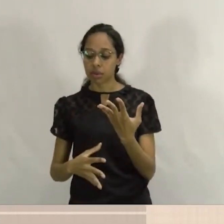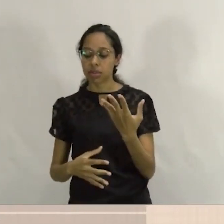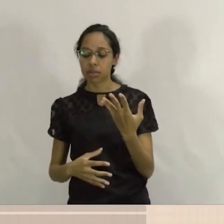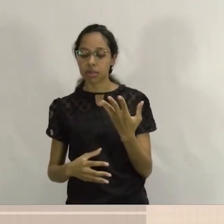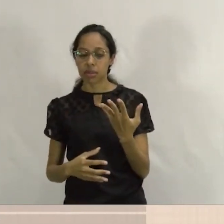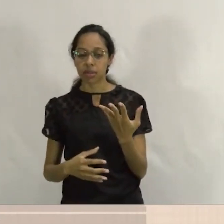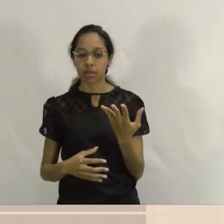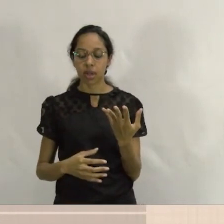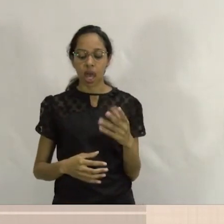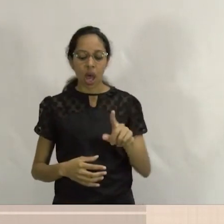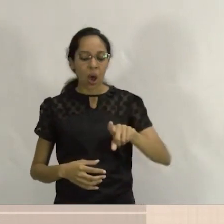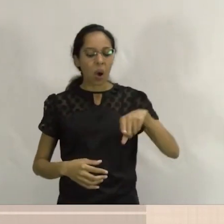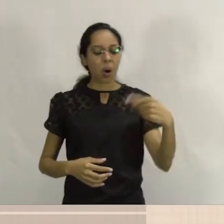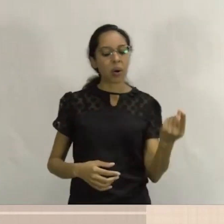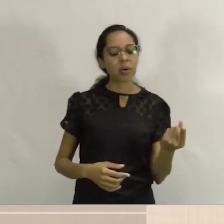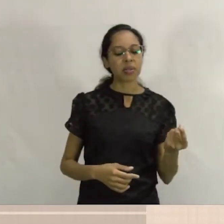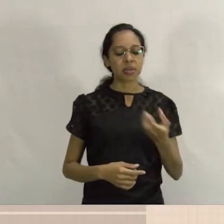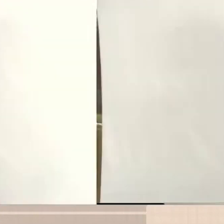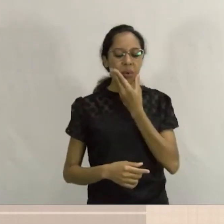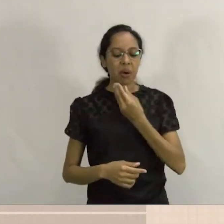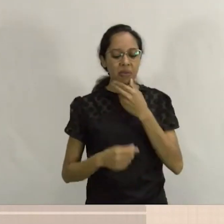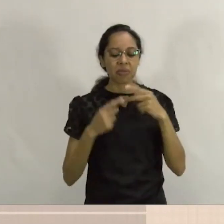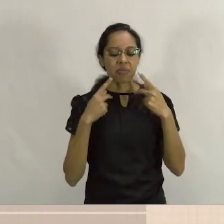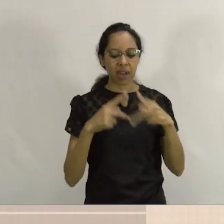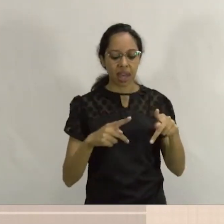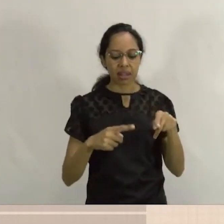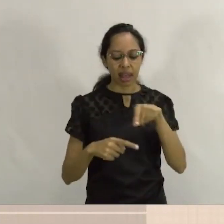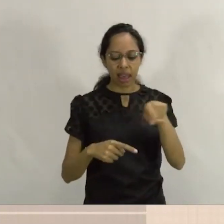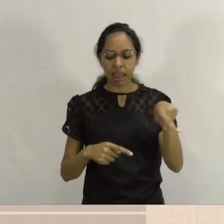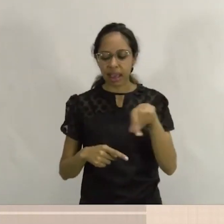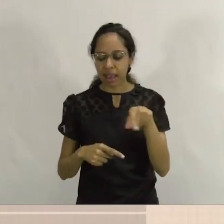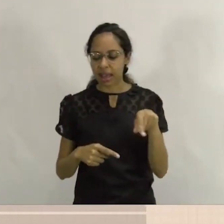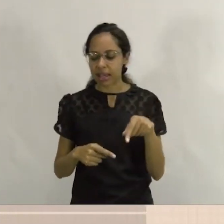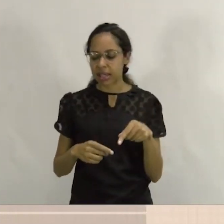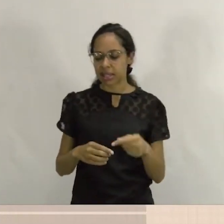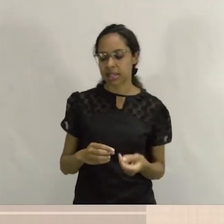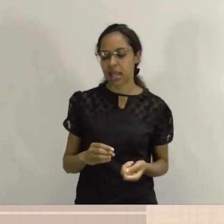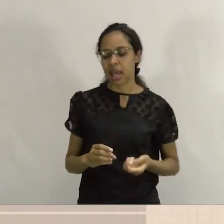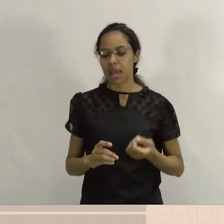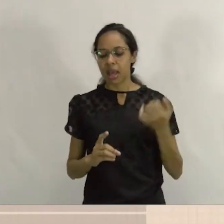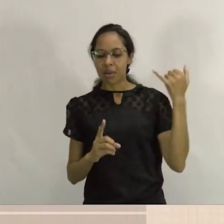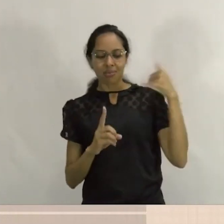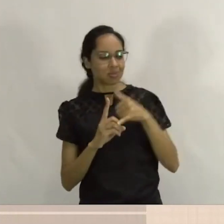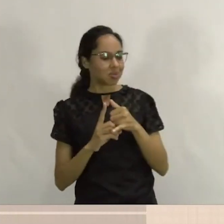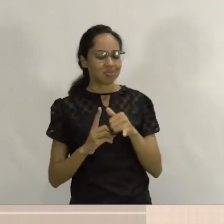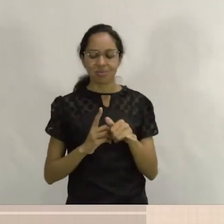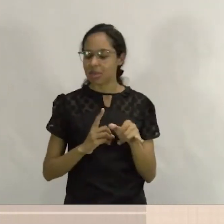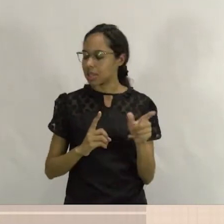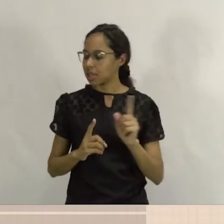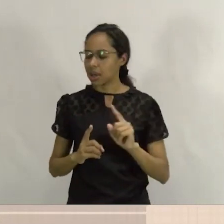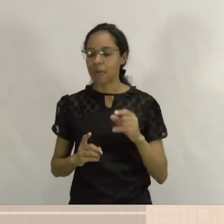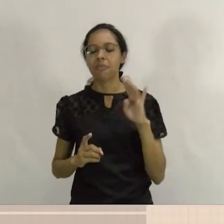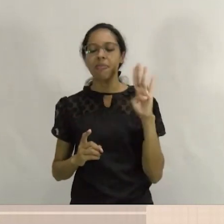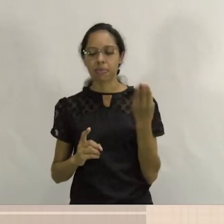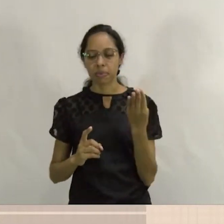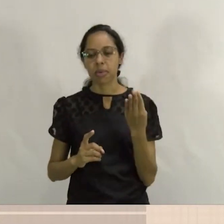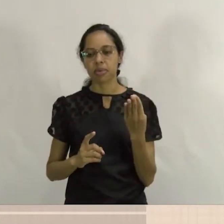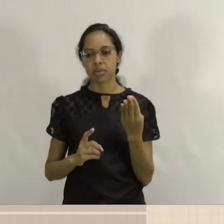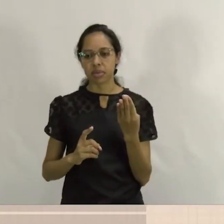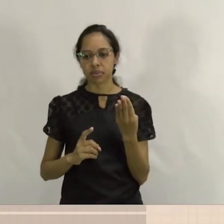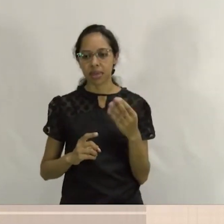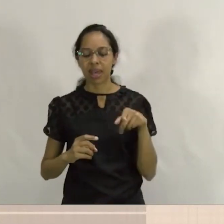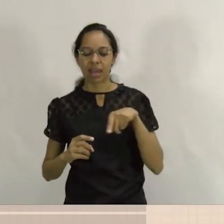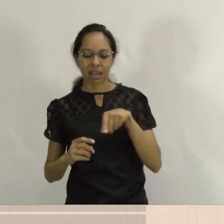Outros que querem trazer outros ensinamentos confundem a cabeça de vocês, distraem vocês e não produz o serviço, a obra de Deus na